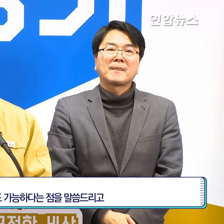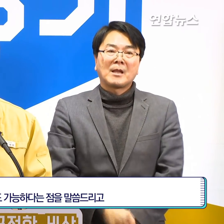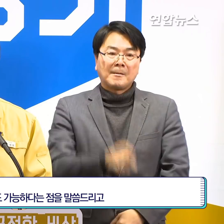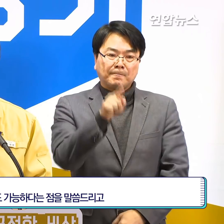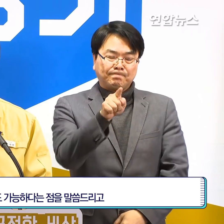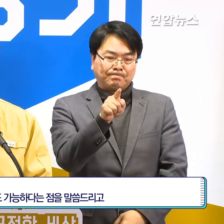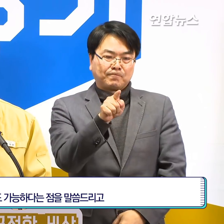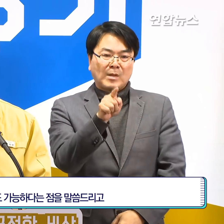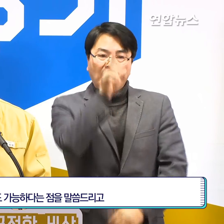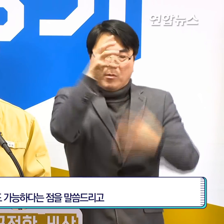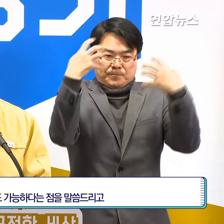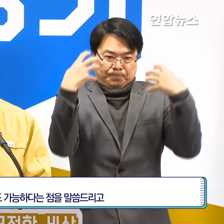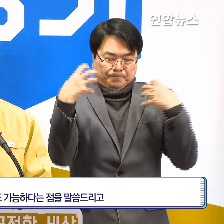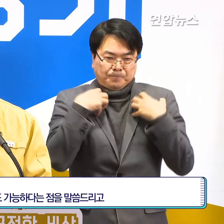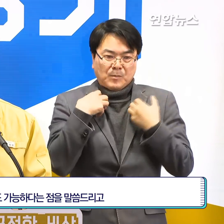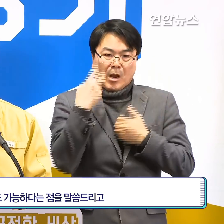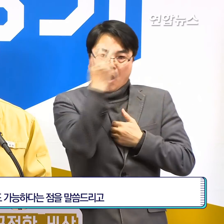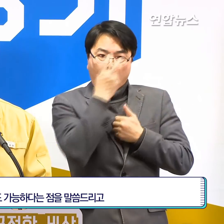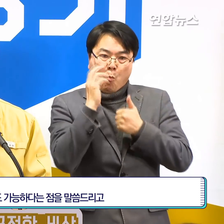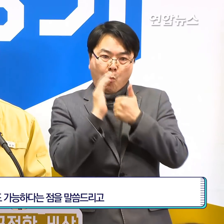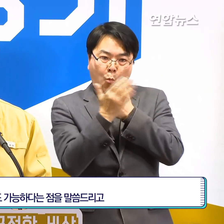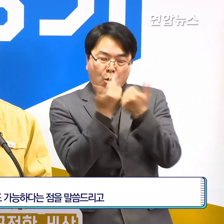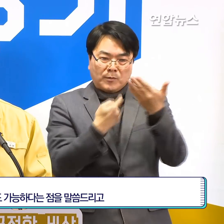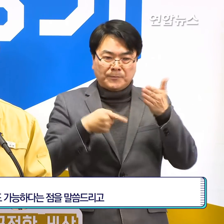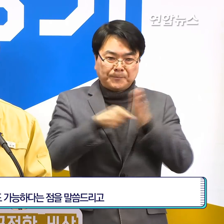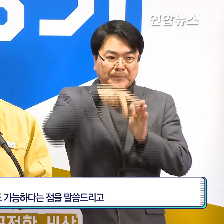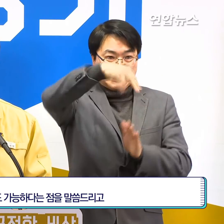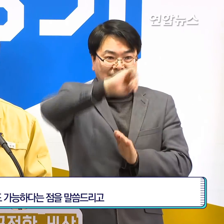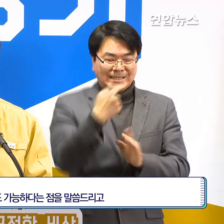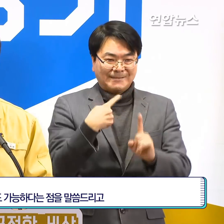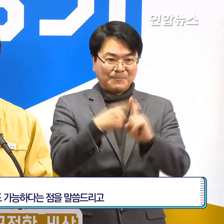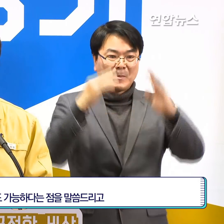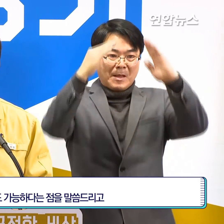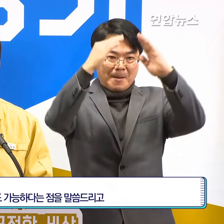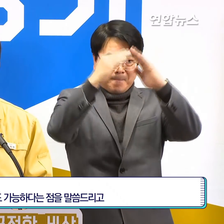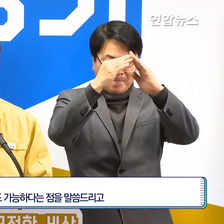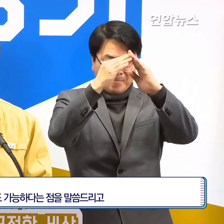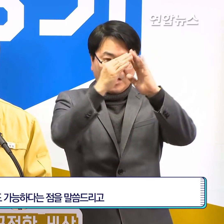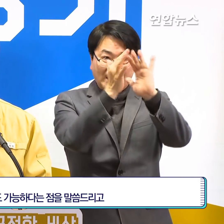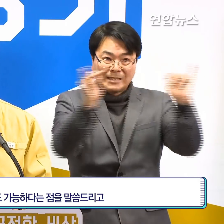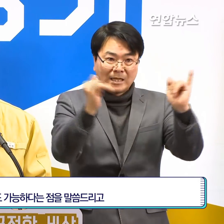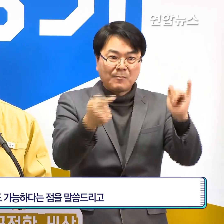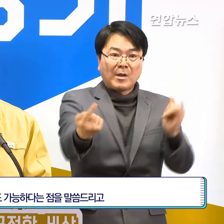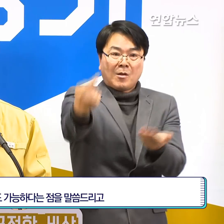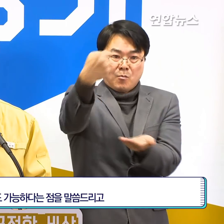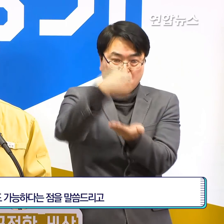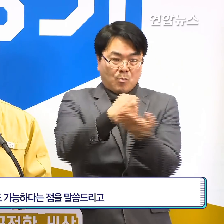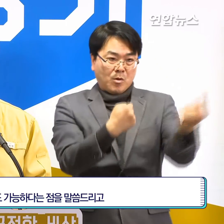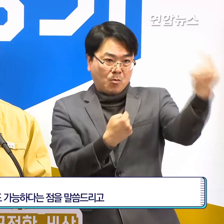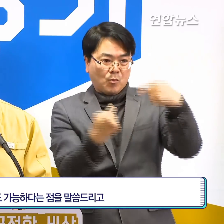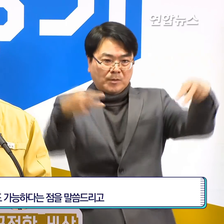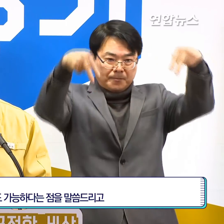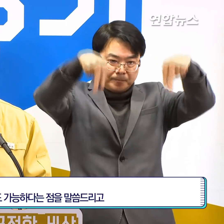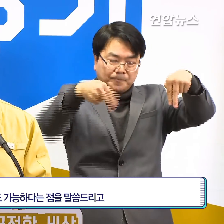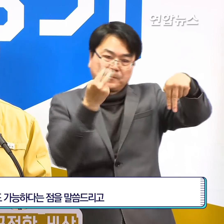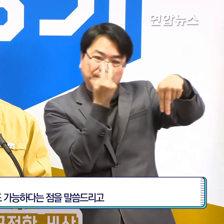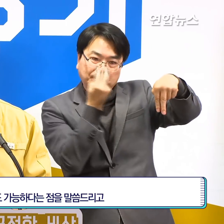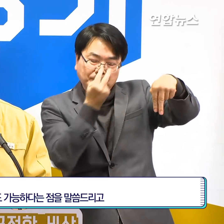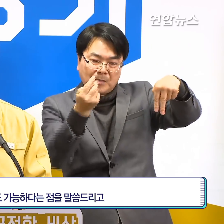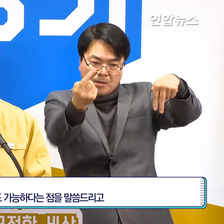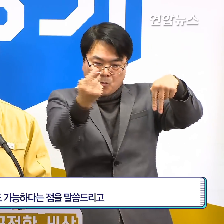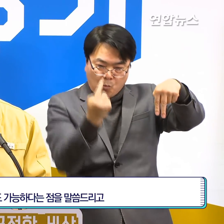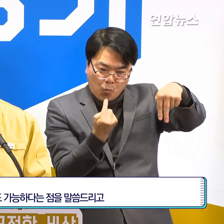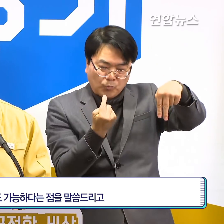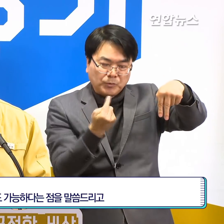해당 정보는 보완을 위해서 신천지 교회 관련자 입회하에 접근 및 사용도 가능하다라는